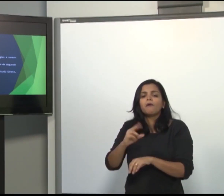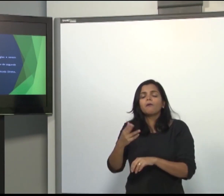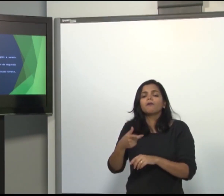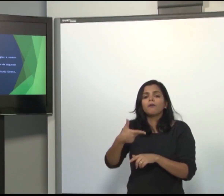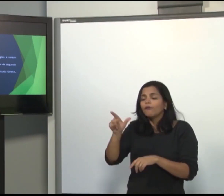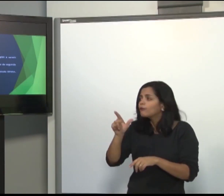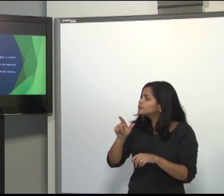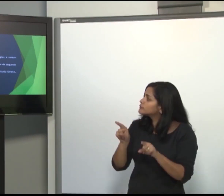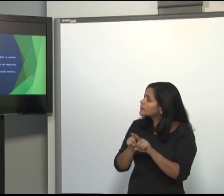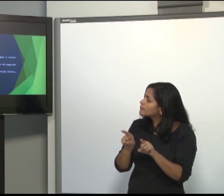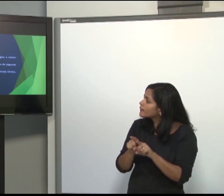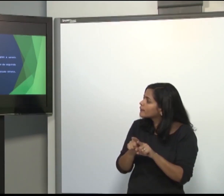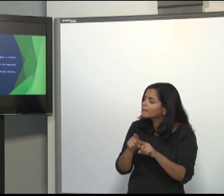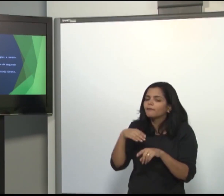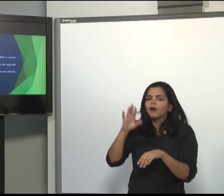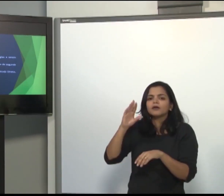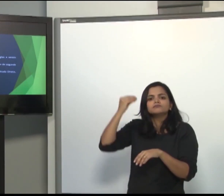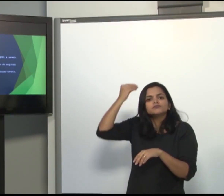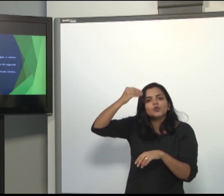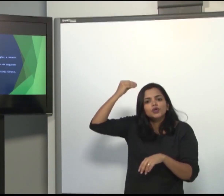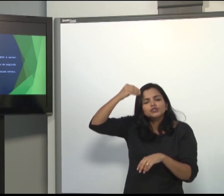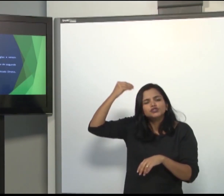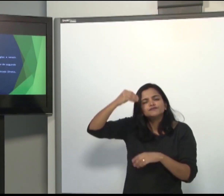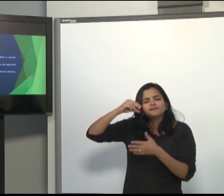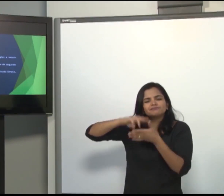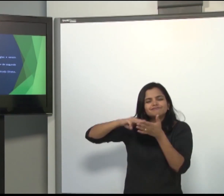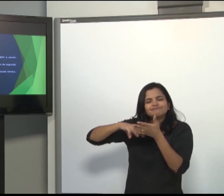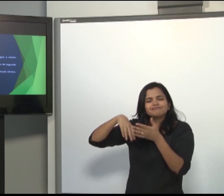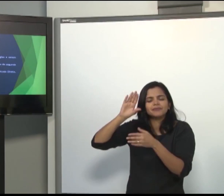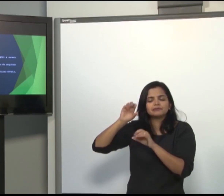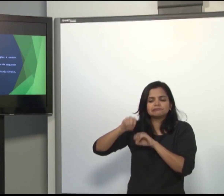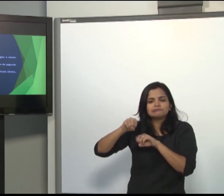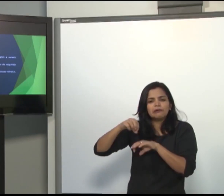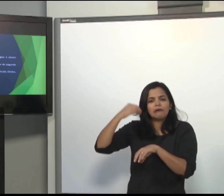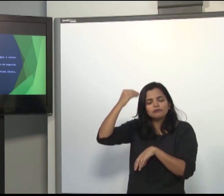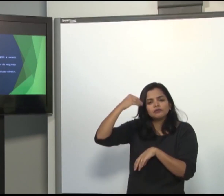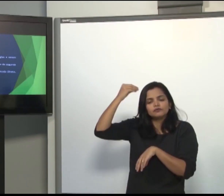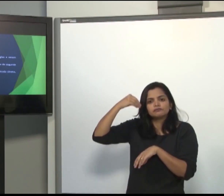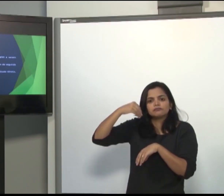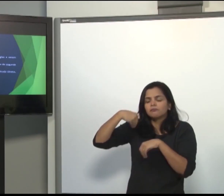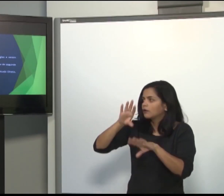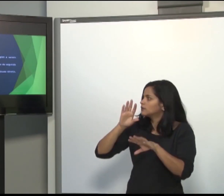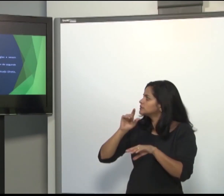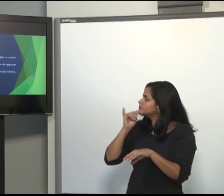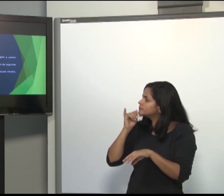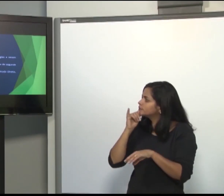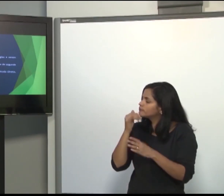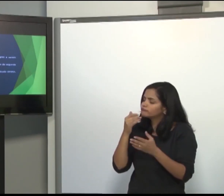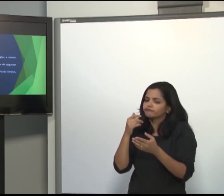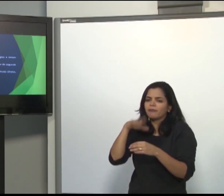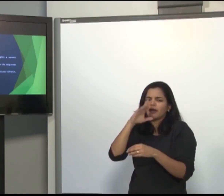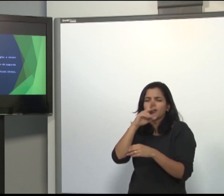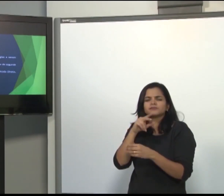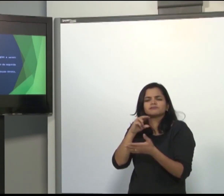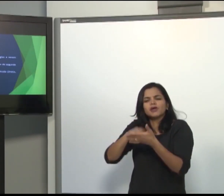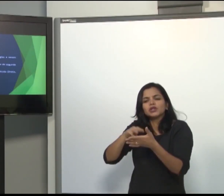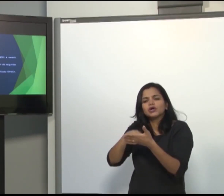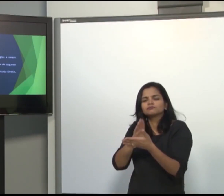ensino. Temos a abordagem cognitiva para o ensino, com metodologia específica.